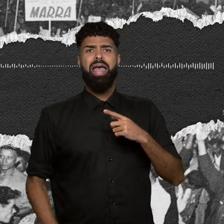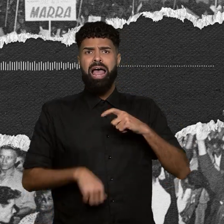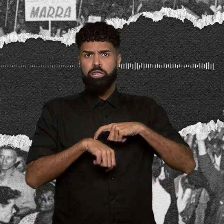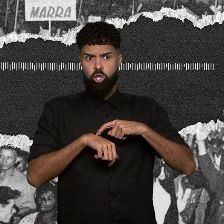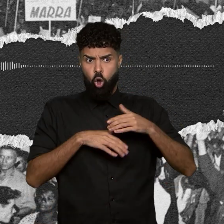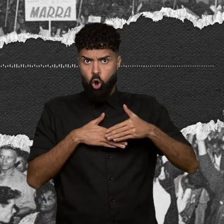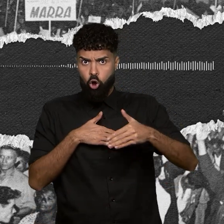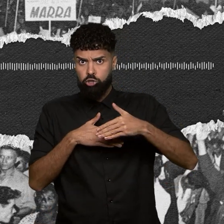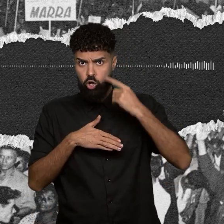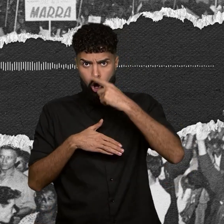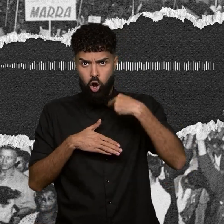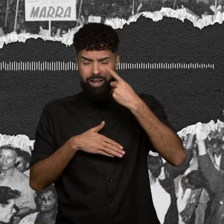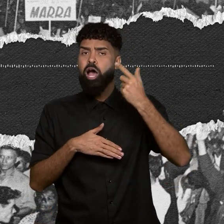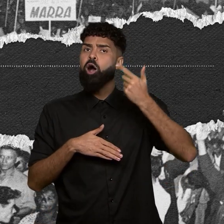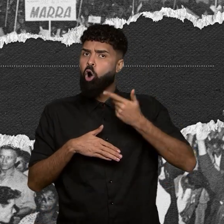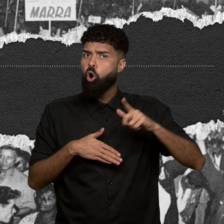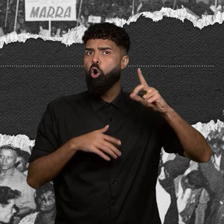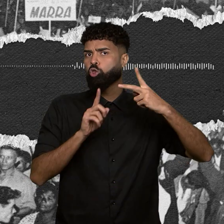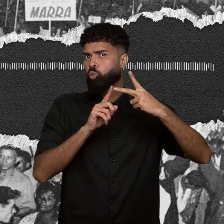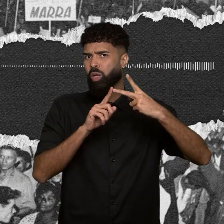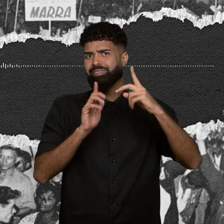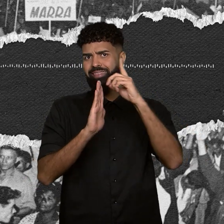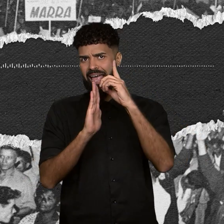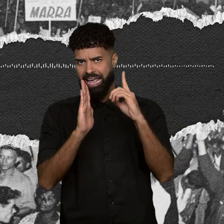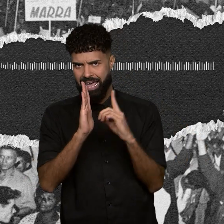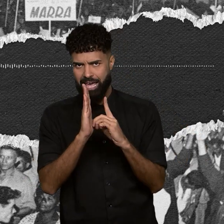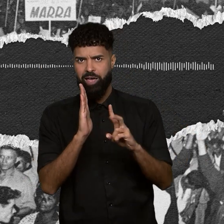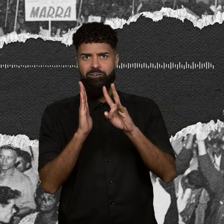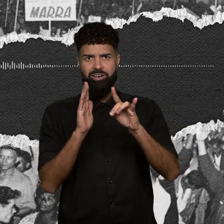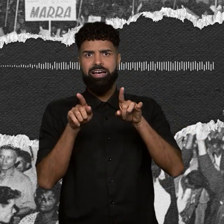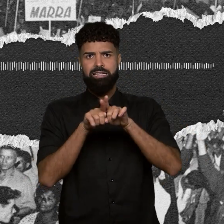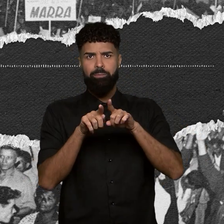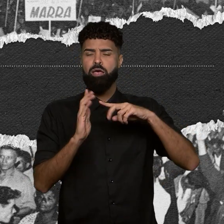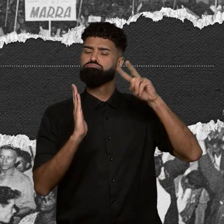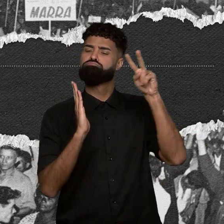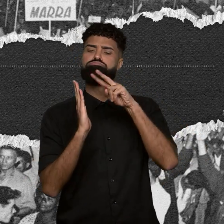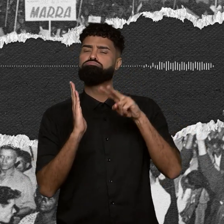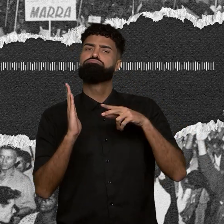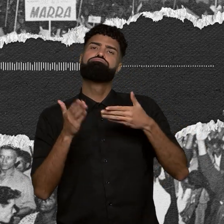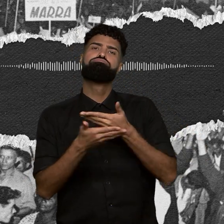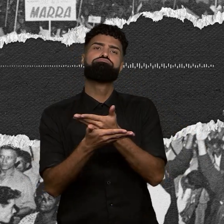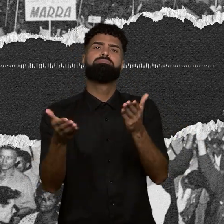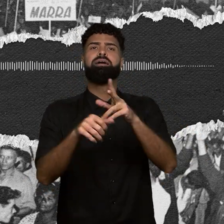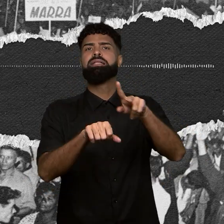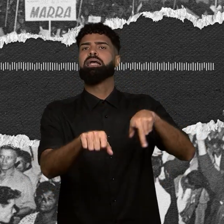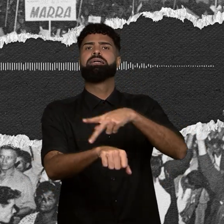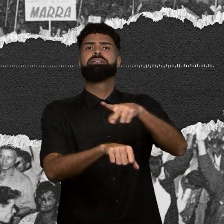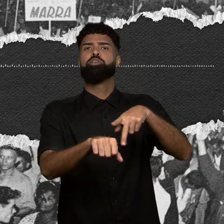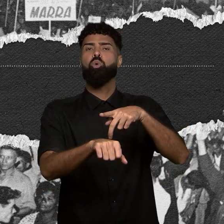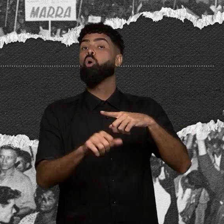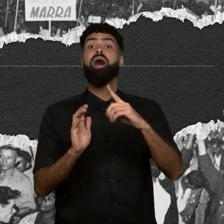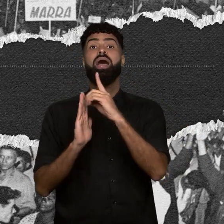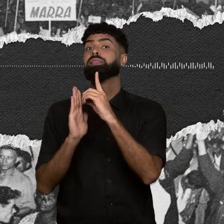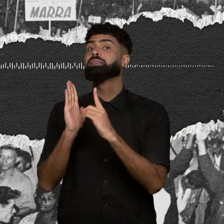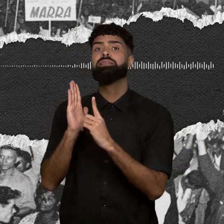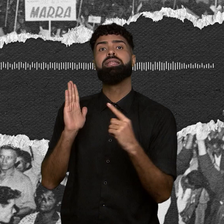decreto será também dado ao conhecimento da nação. Trata-se do decreto que vai